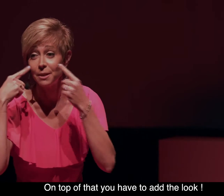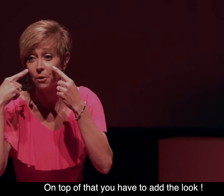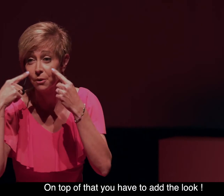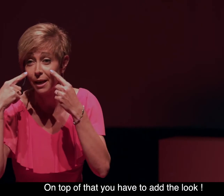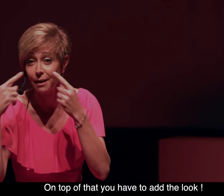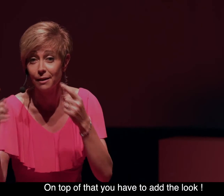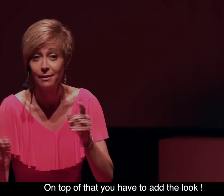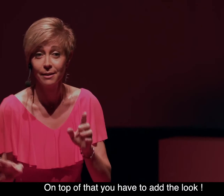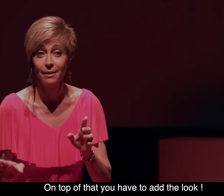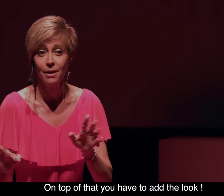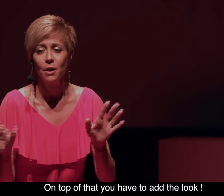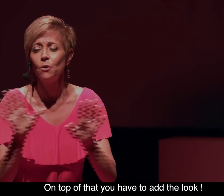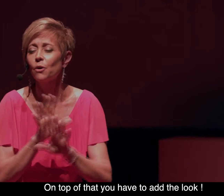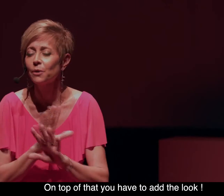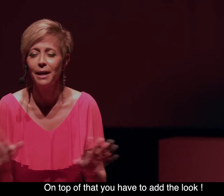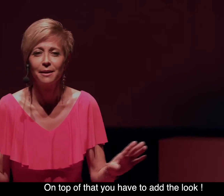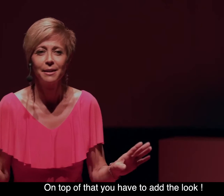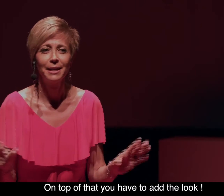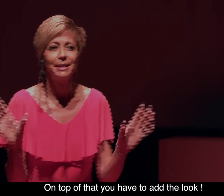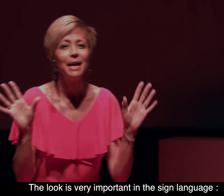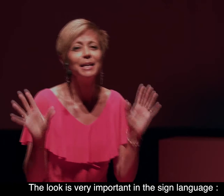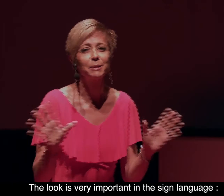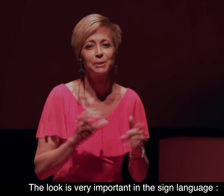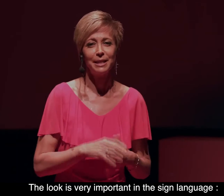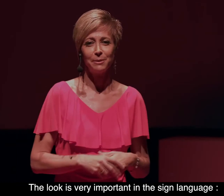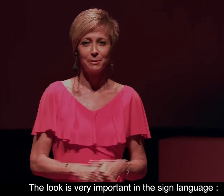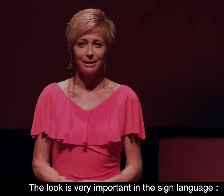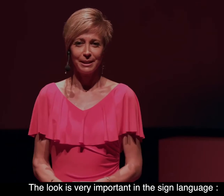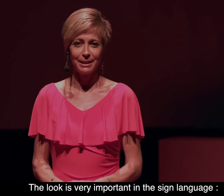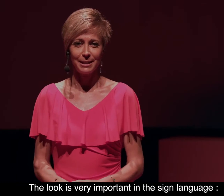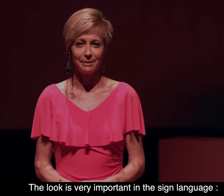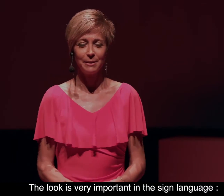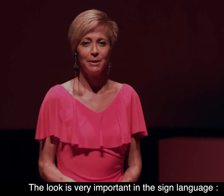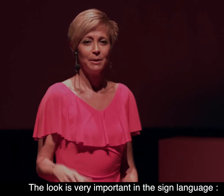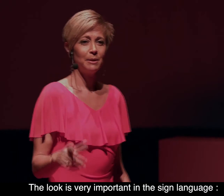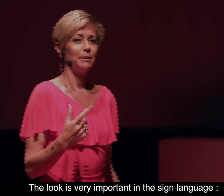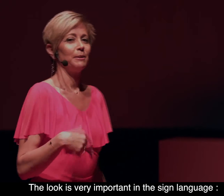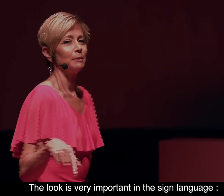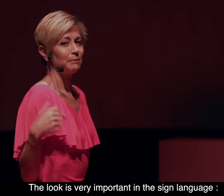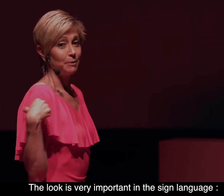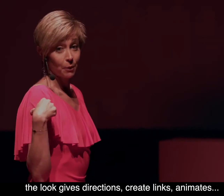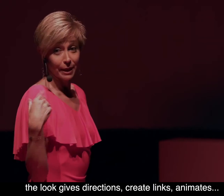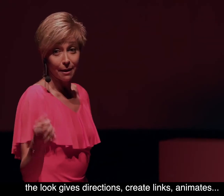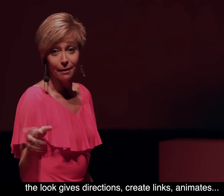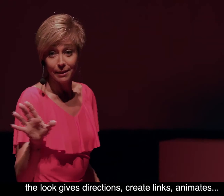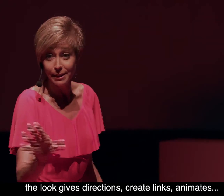le regard. Le regard est essentiel en langue des signes. Le regard